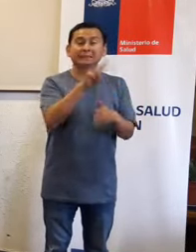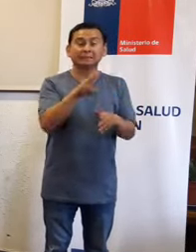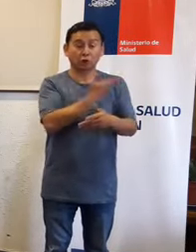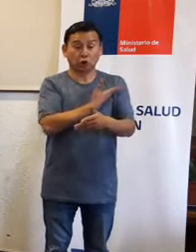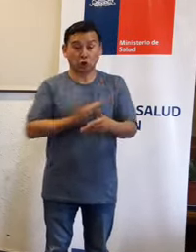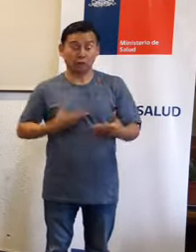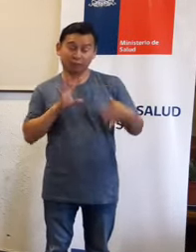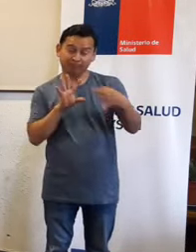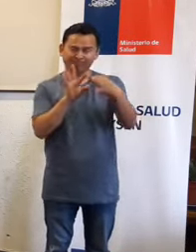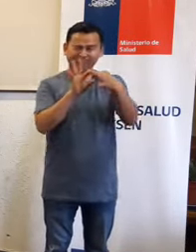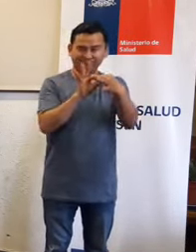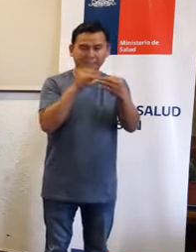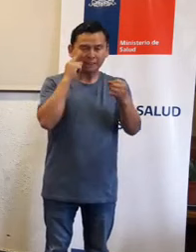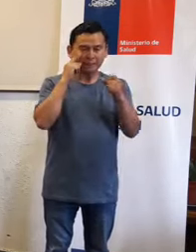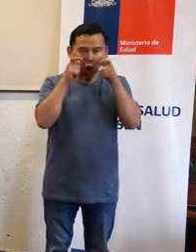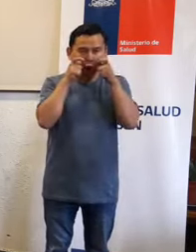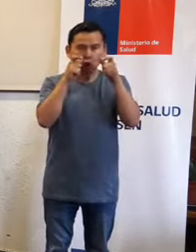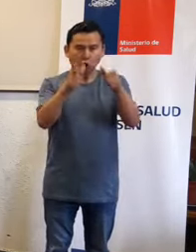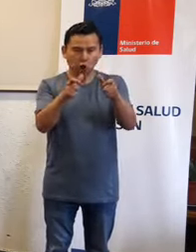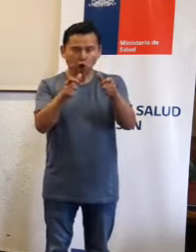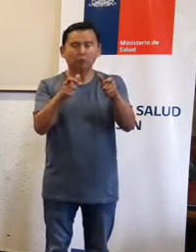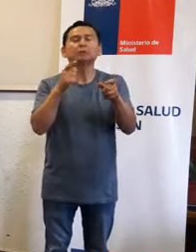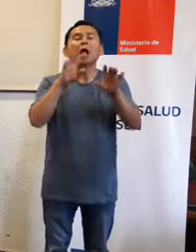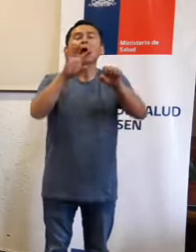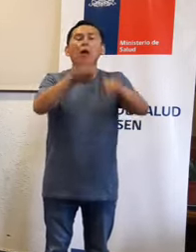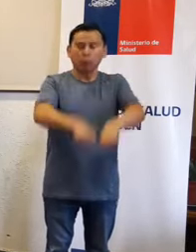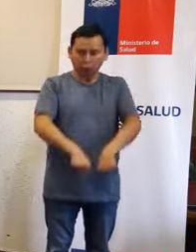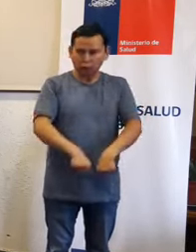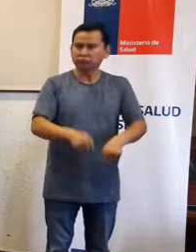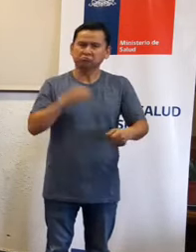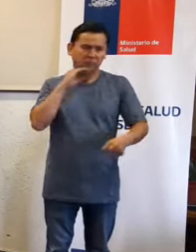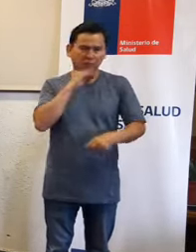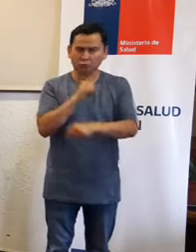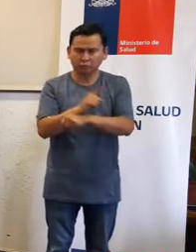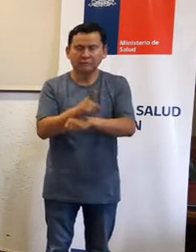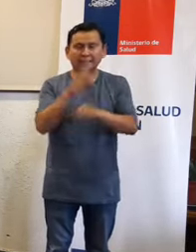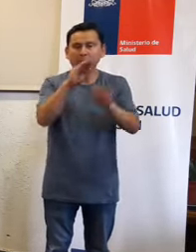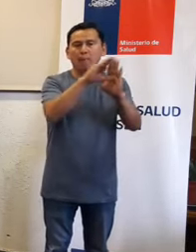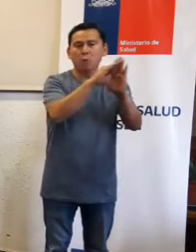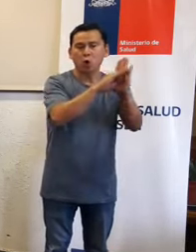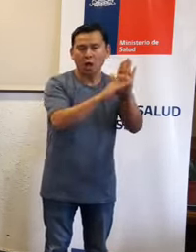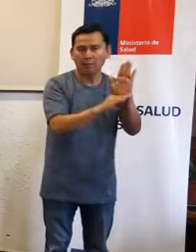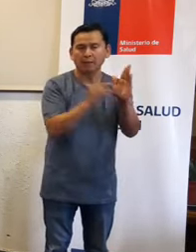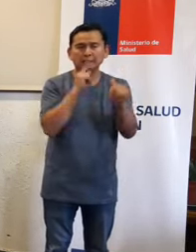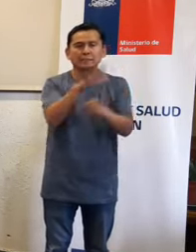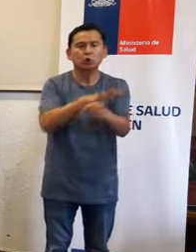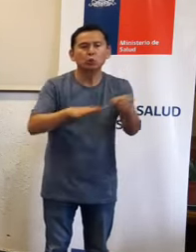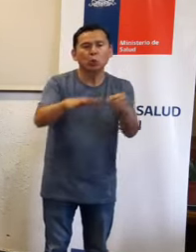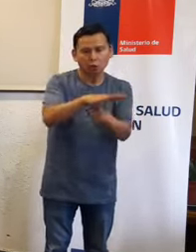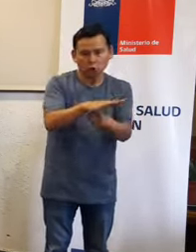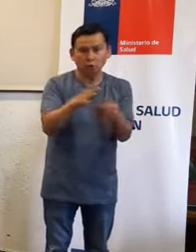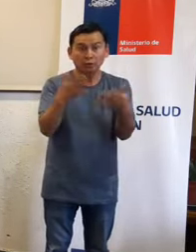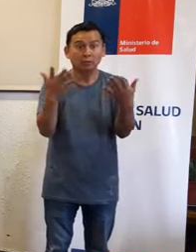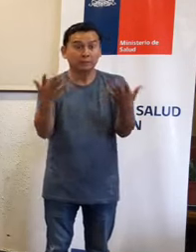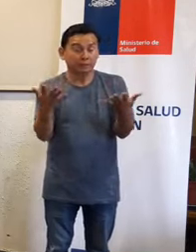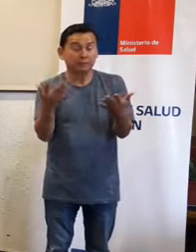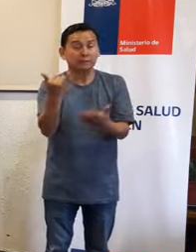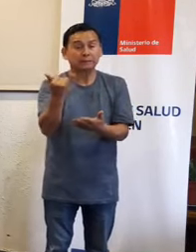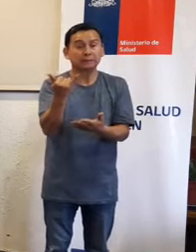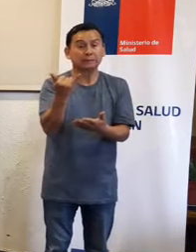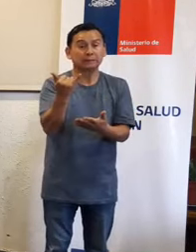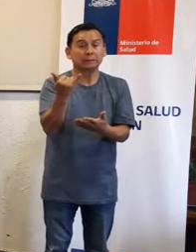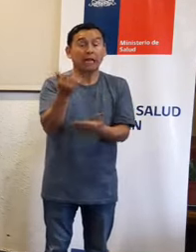regional y la Contraloría regional, se aprobó rápidamente este programa considerando la situación de crisis en la que estamos y